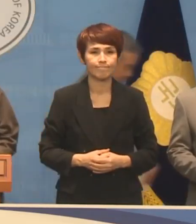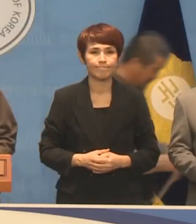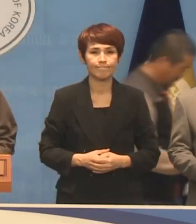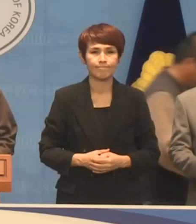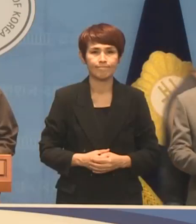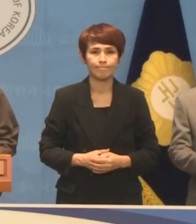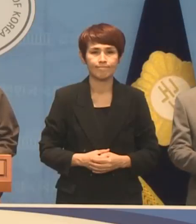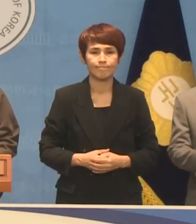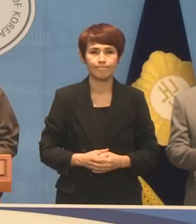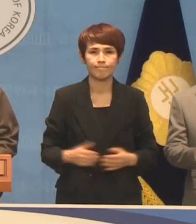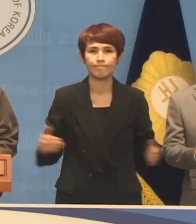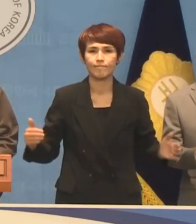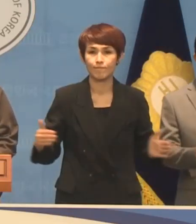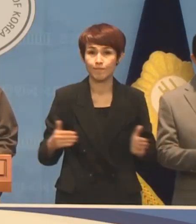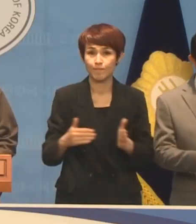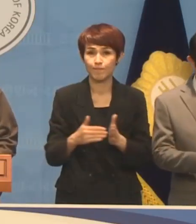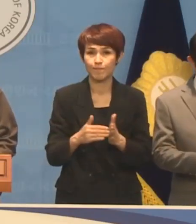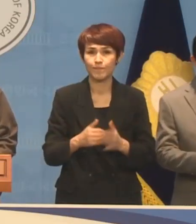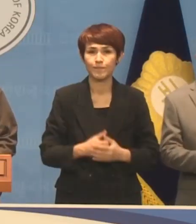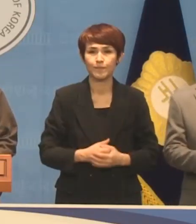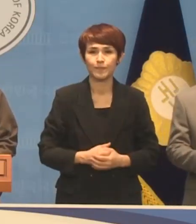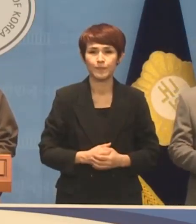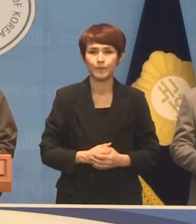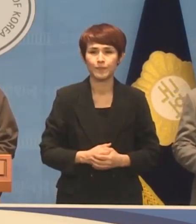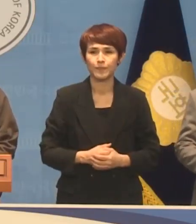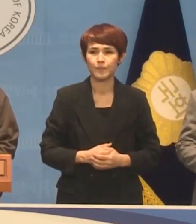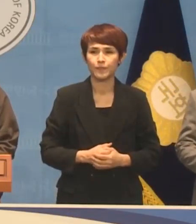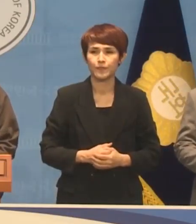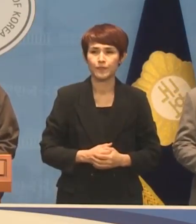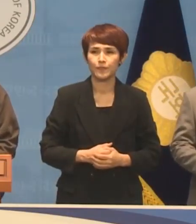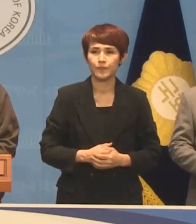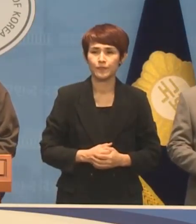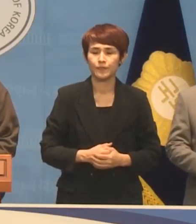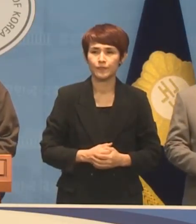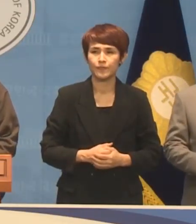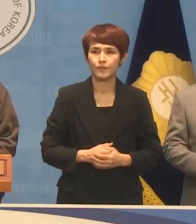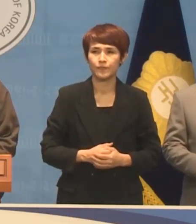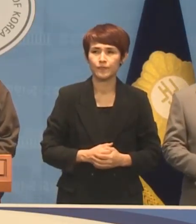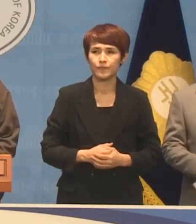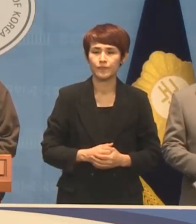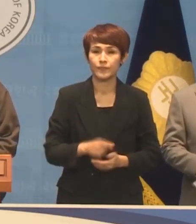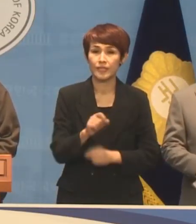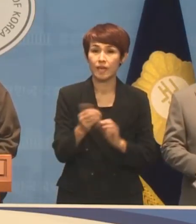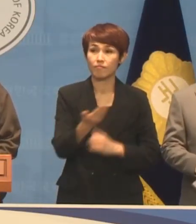네, 기자회견 여기까지 하겠고요. 저 일부러 찾아오신 기자님들 많으신데요.